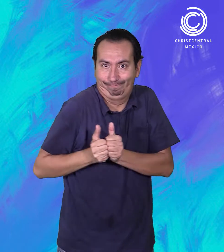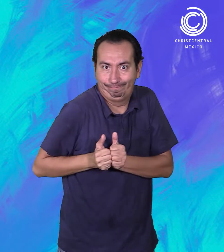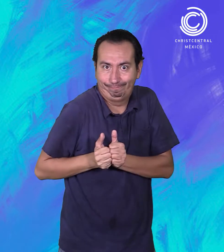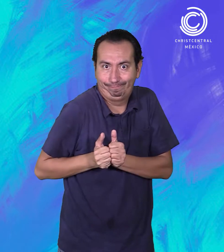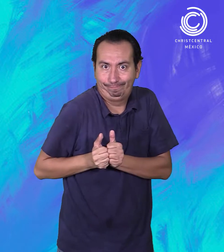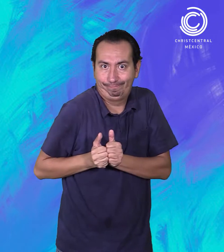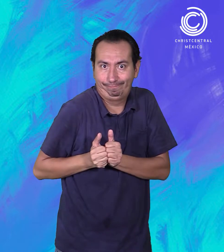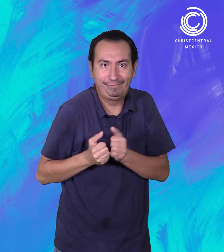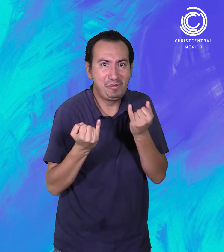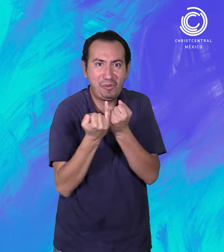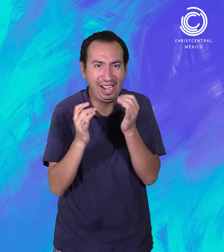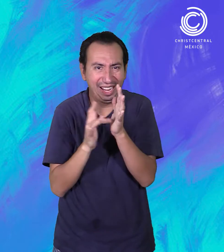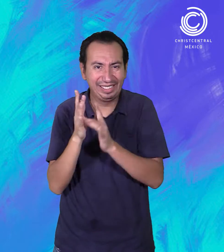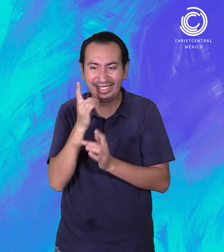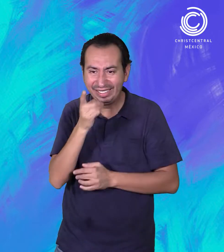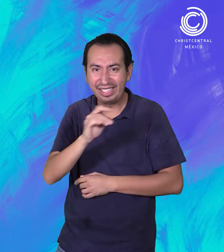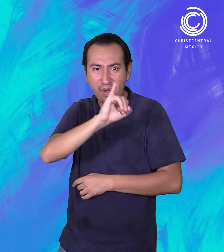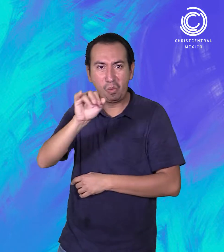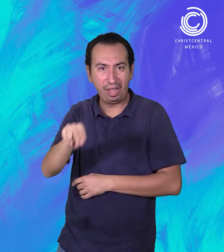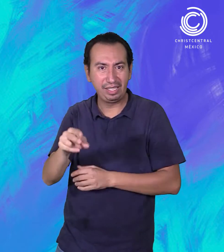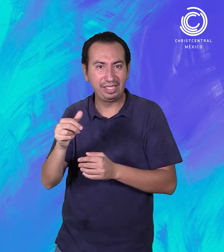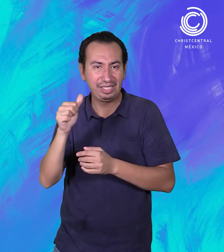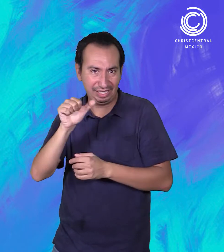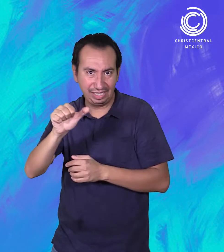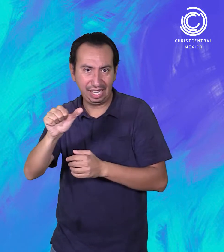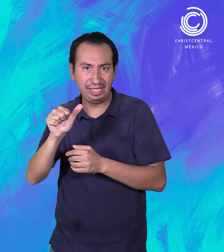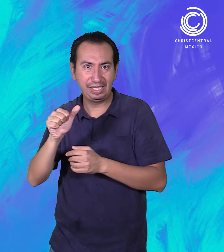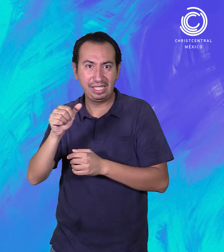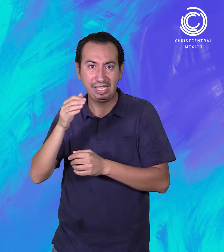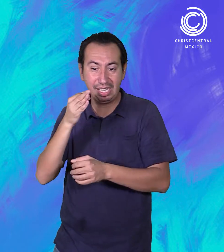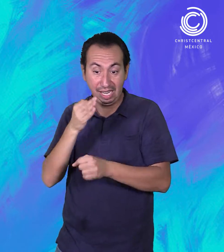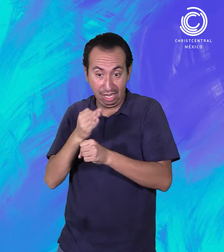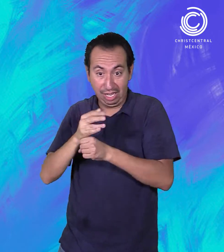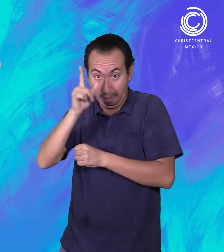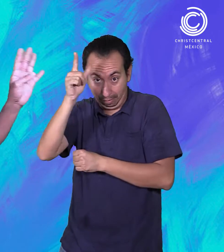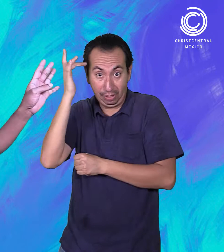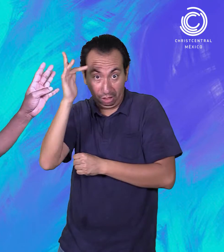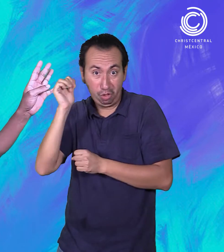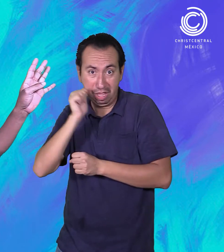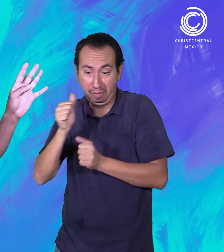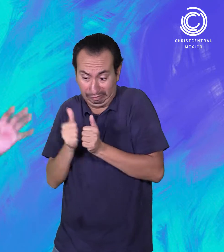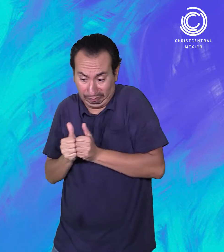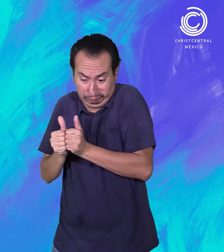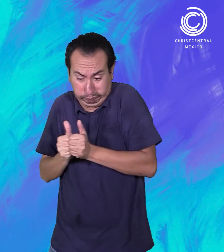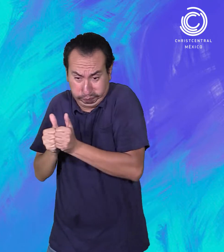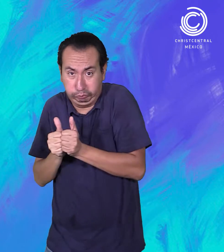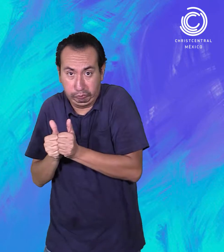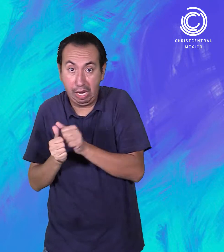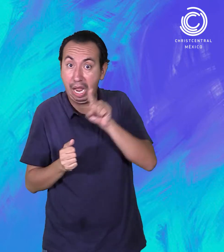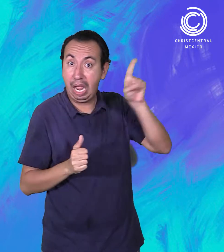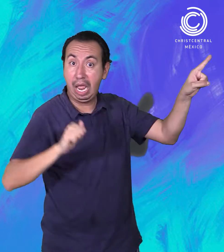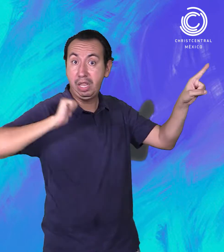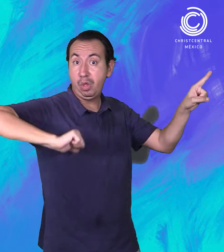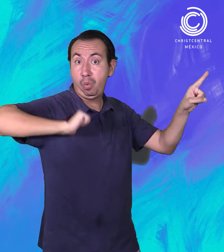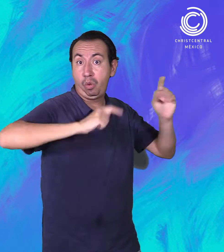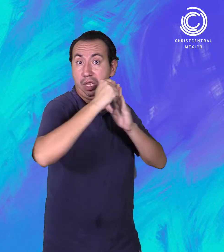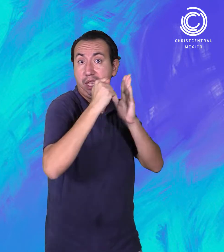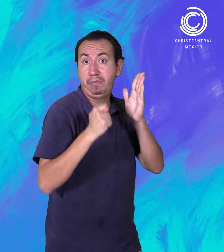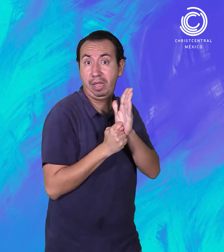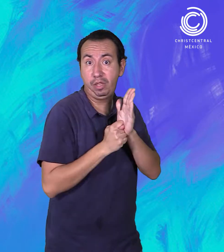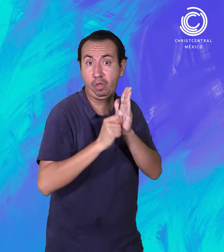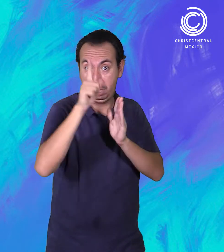dijo a los discípulos allí en Juan 16. Claro que todos aquellos del Antiguo Testamento que eran